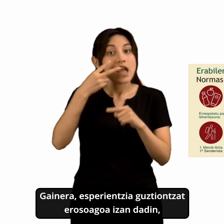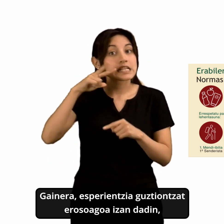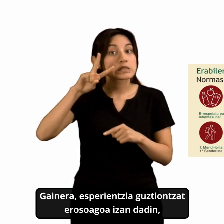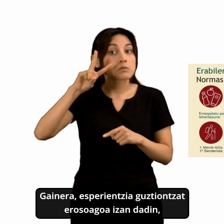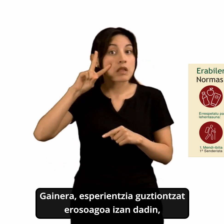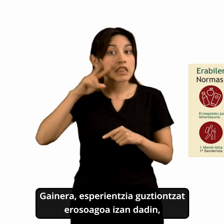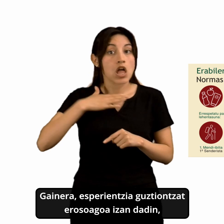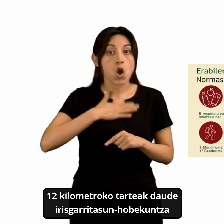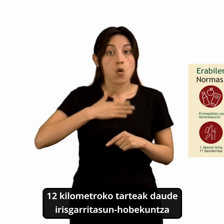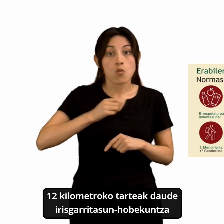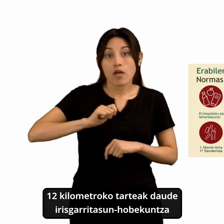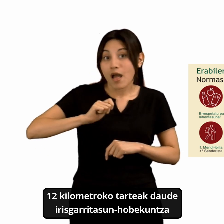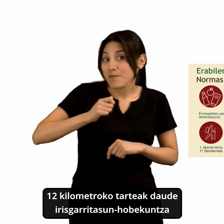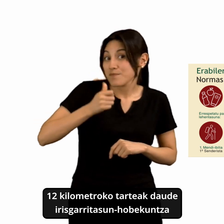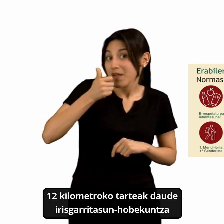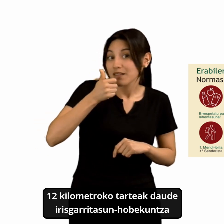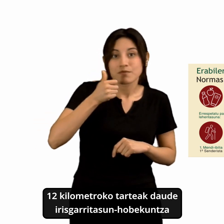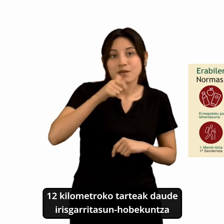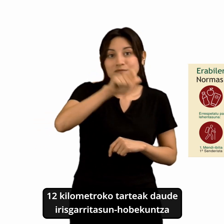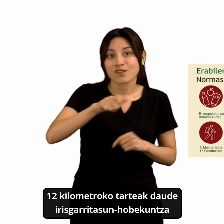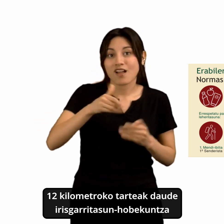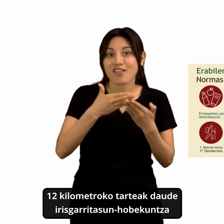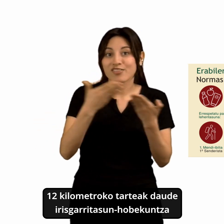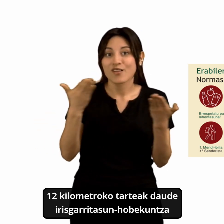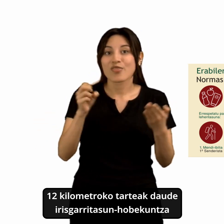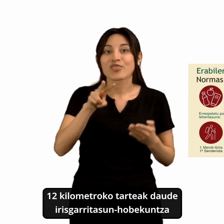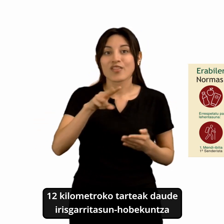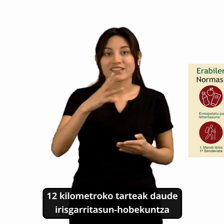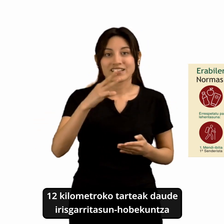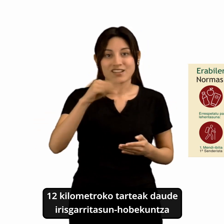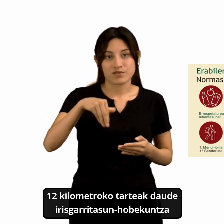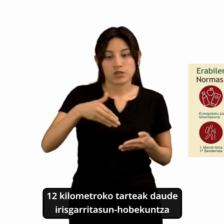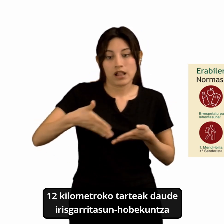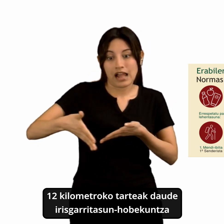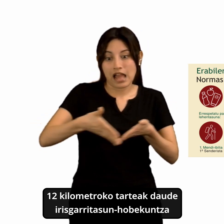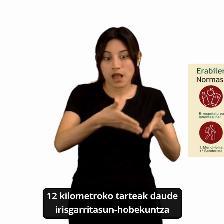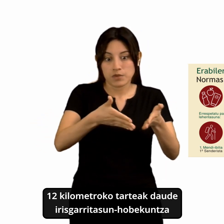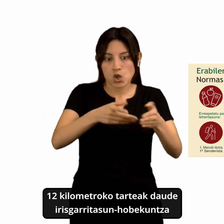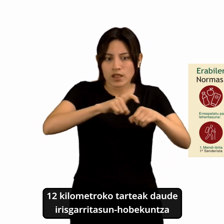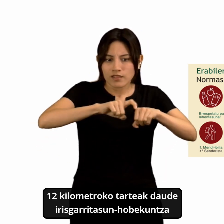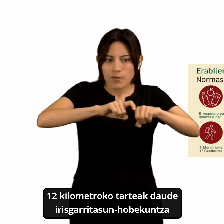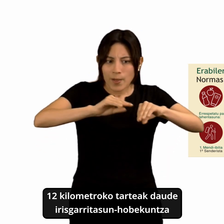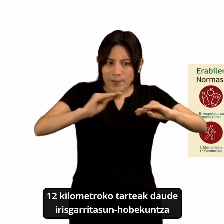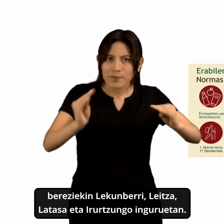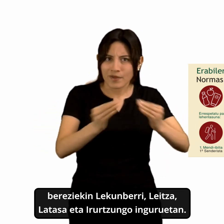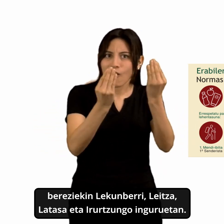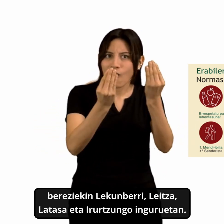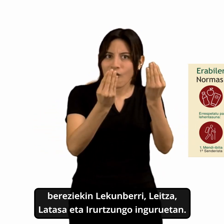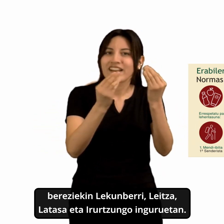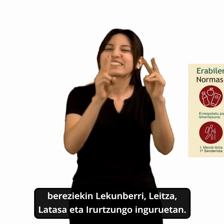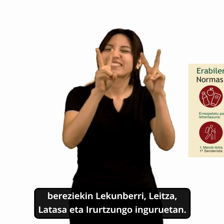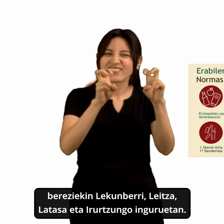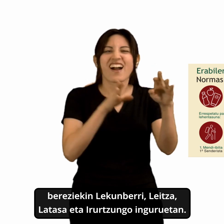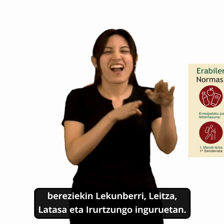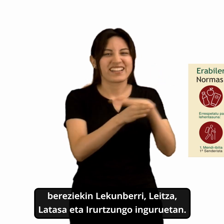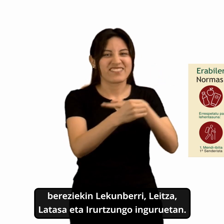dadin, 12 kilometroko tarteak daude, irisgarritasun hobekuntza bereziekin